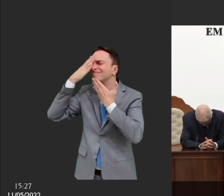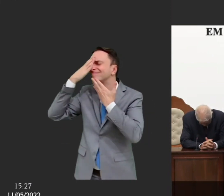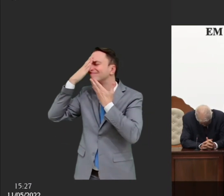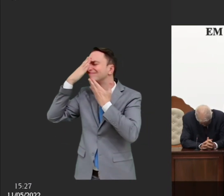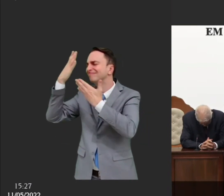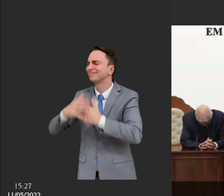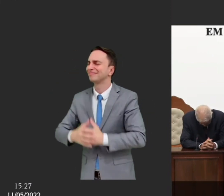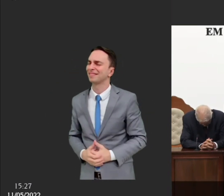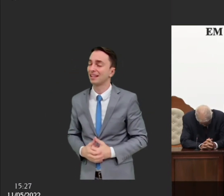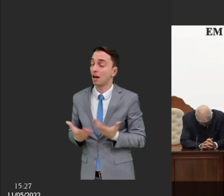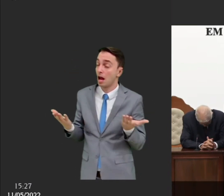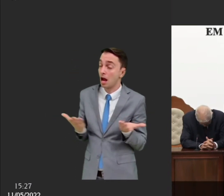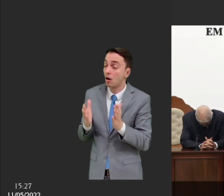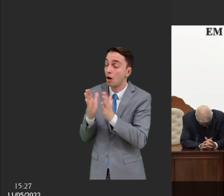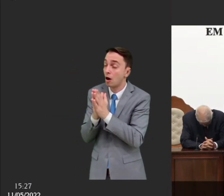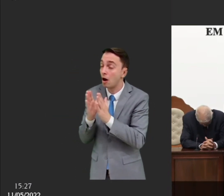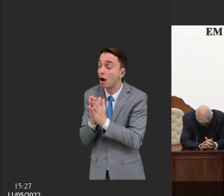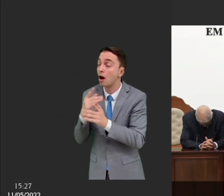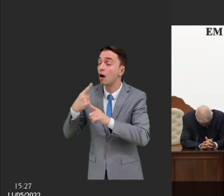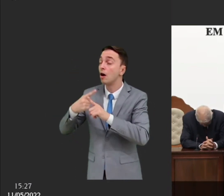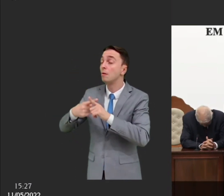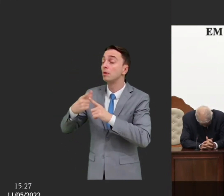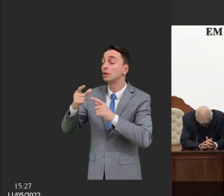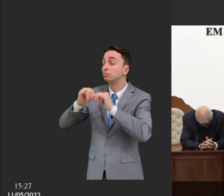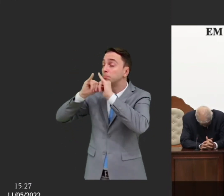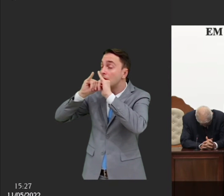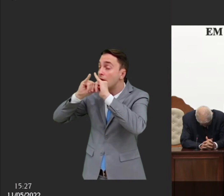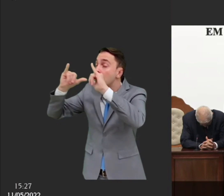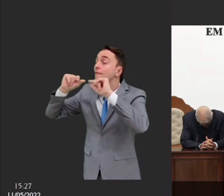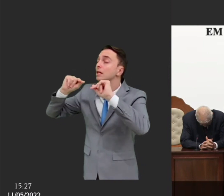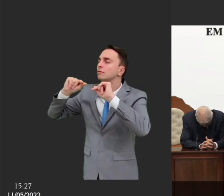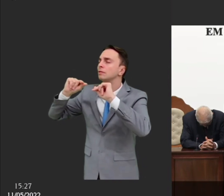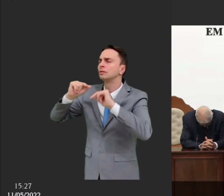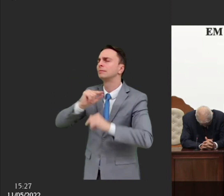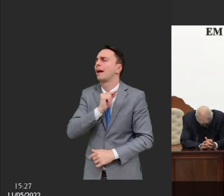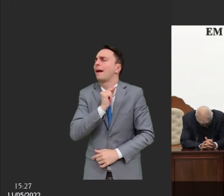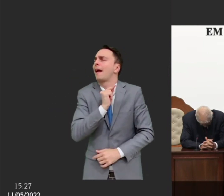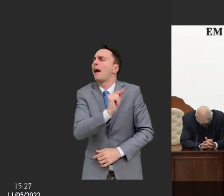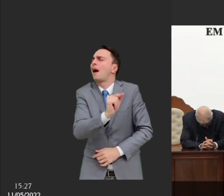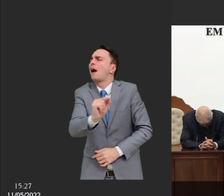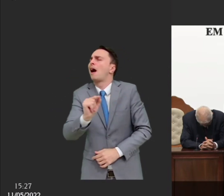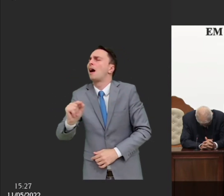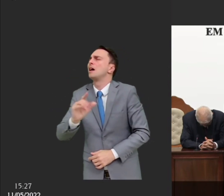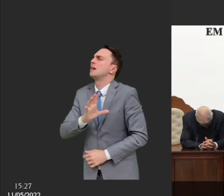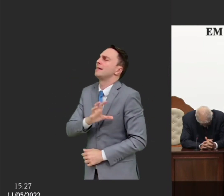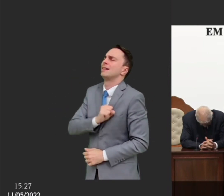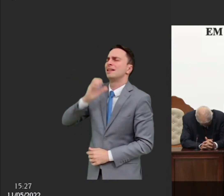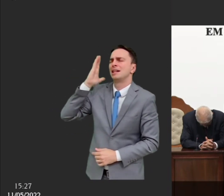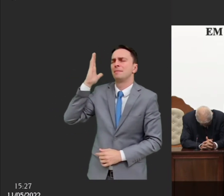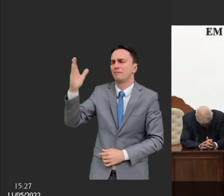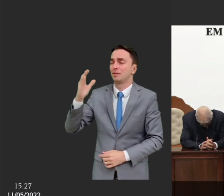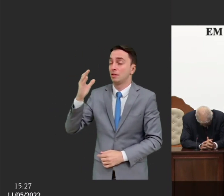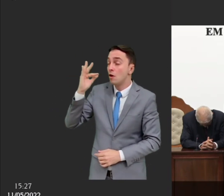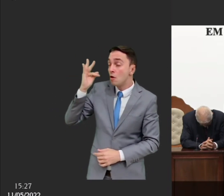adoramos, nós te amamos e um dia desejamos morar contigo no reino da tua glória.